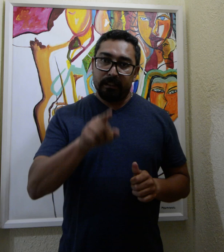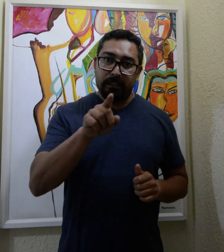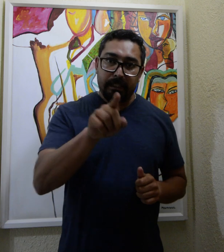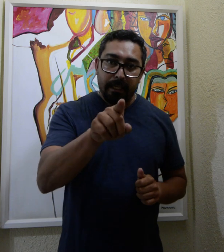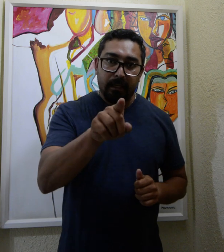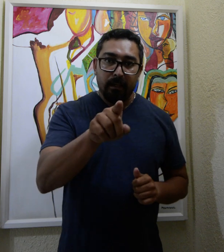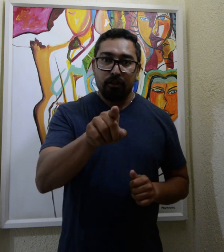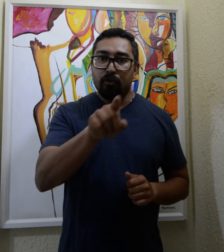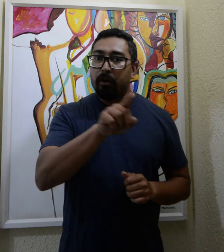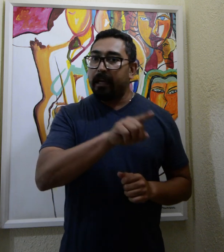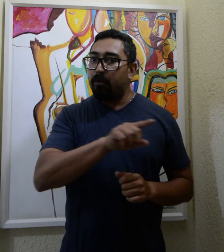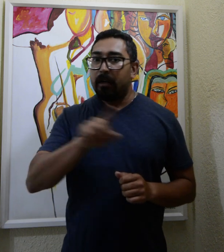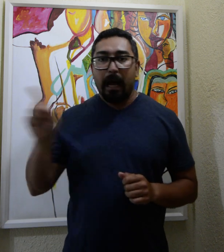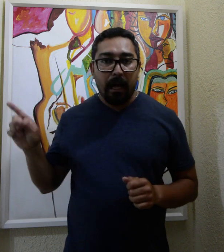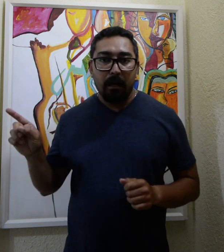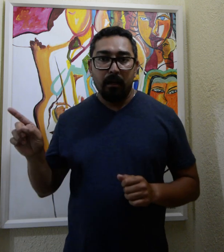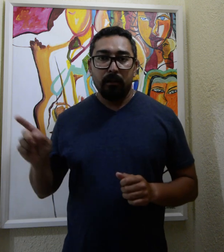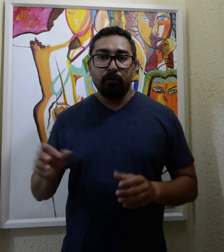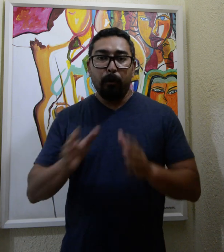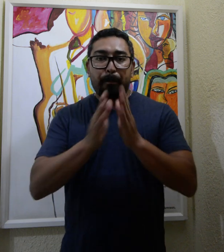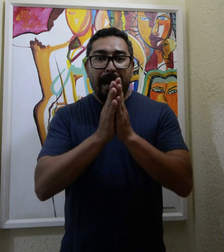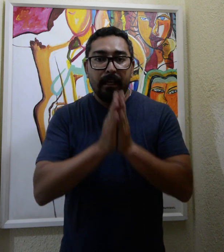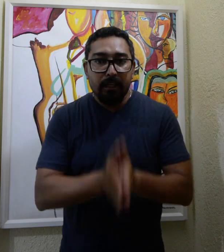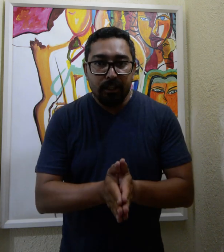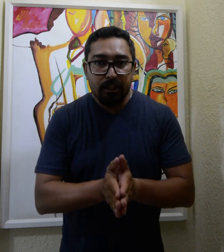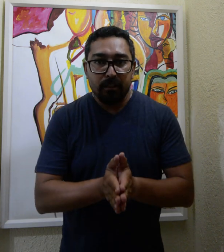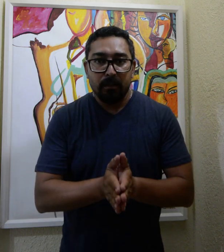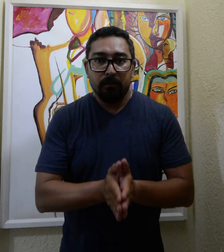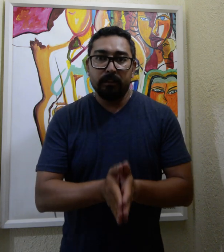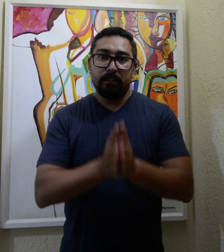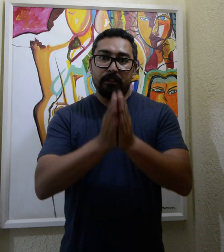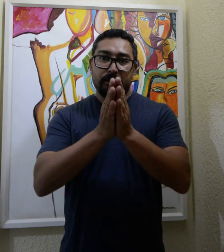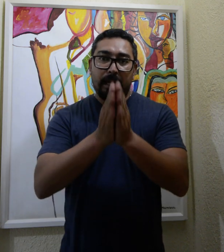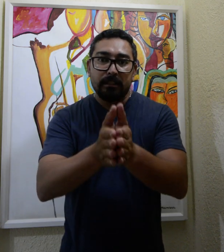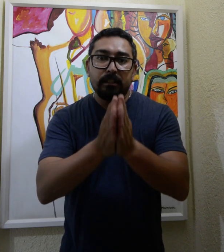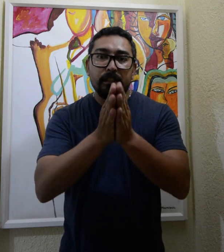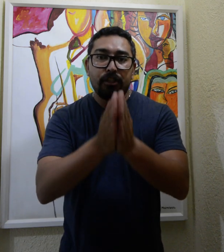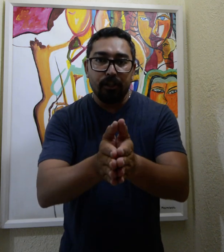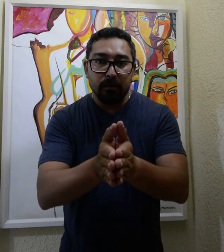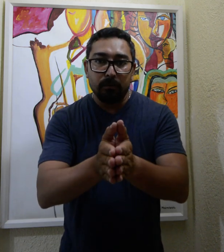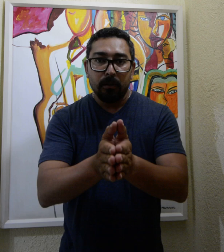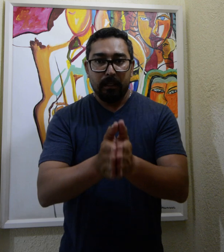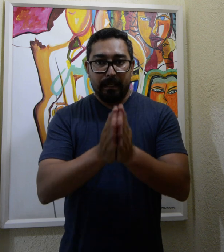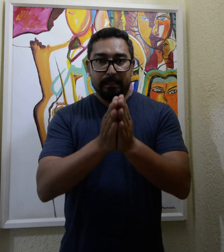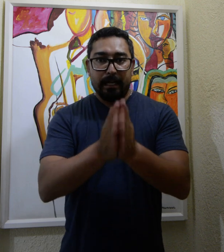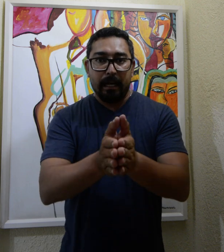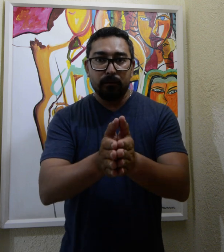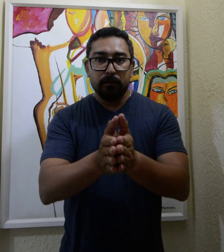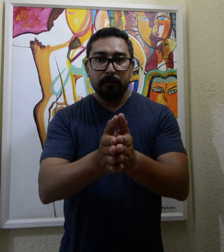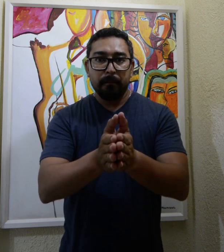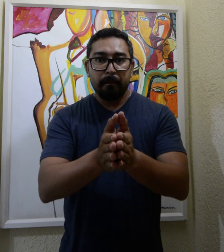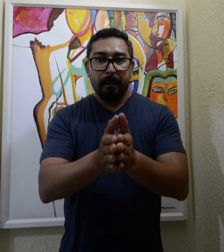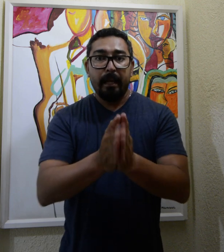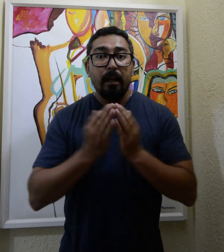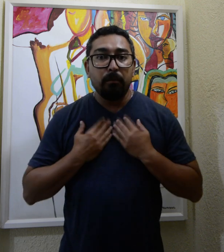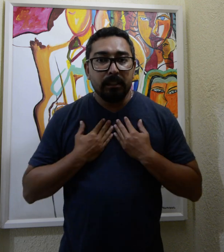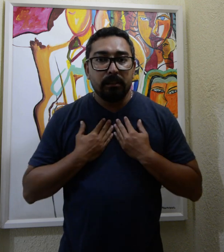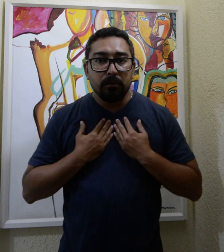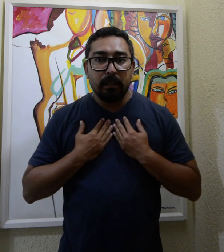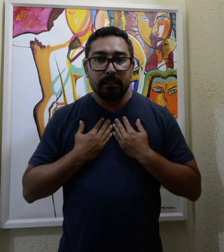Você, de qualquer lugar do país, você está se sentindo lesado? Eu me sinto